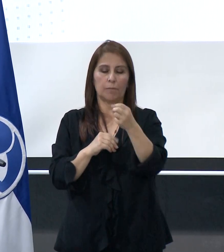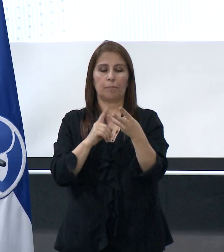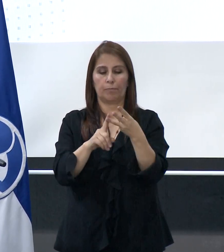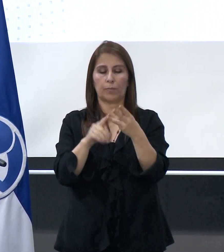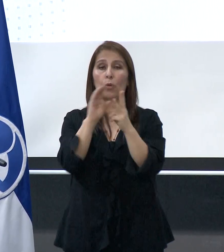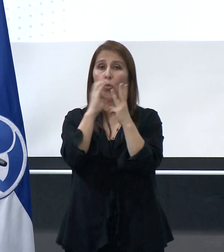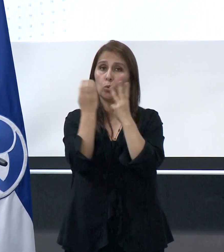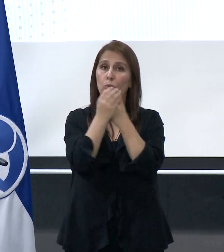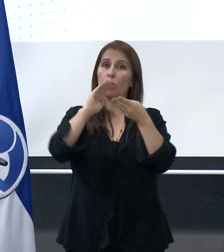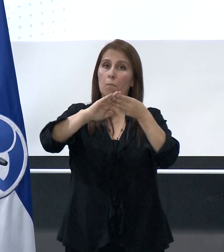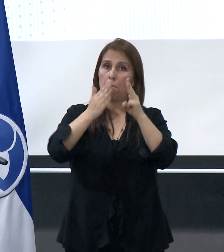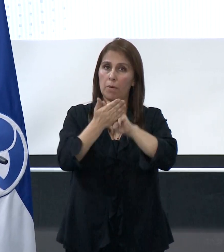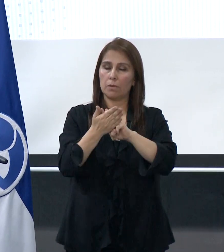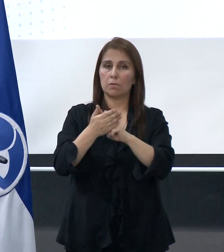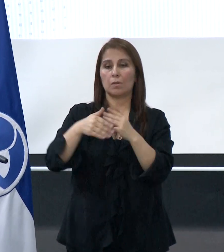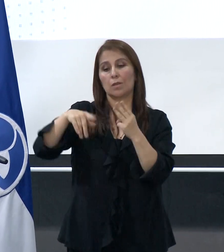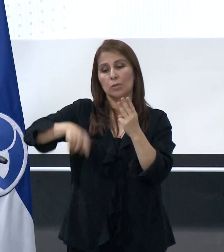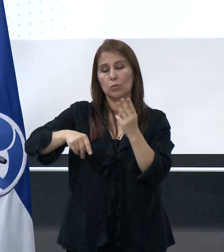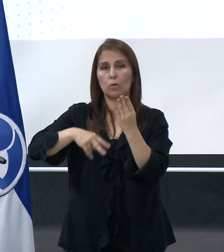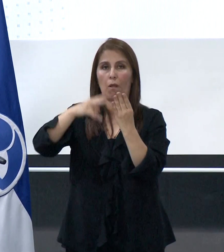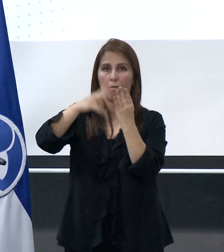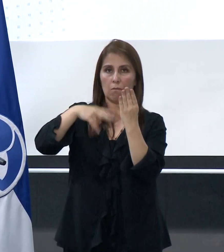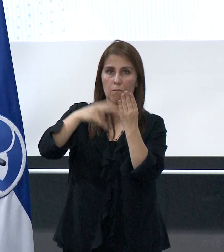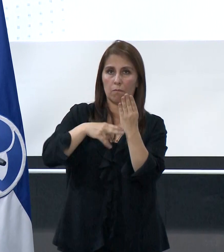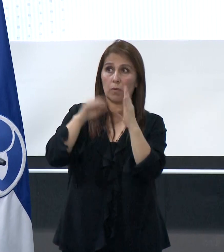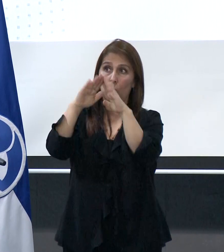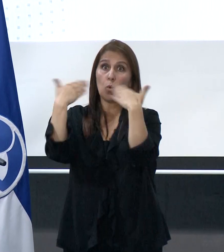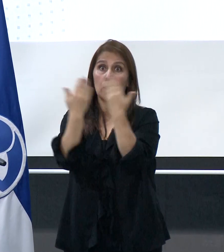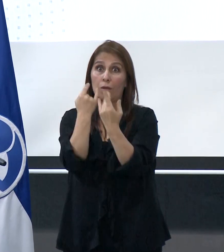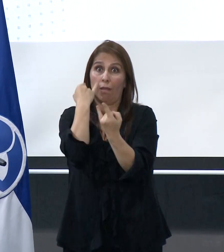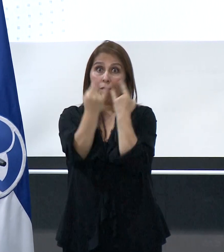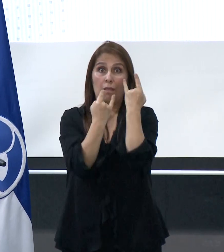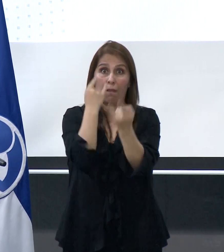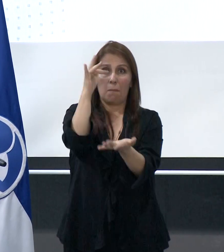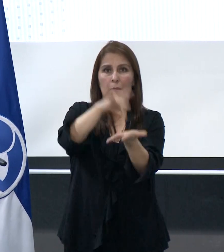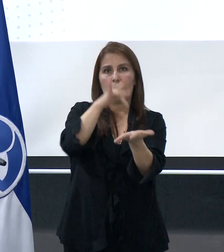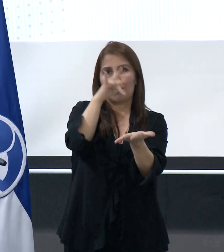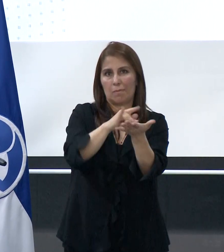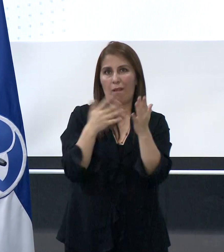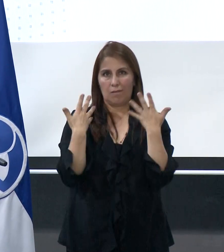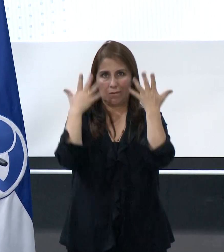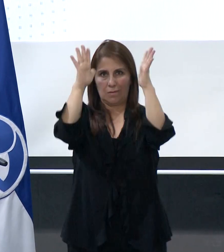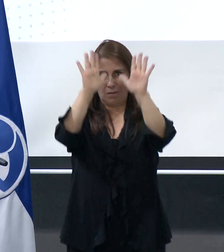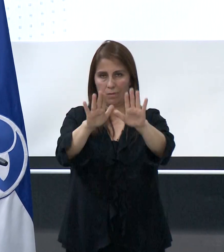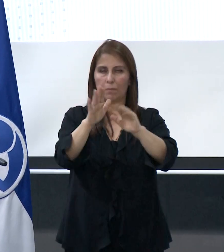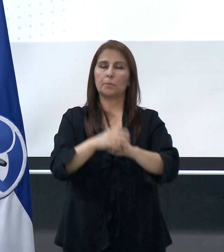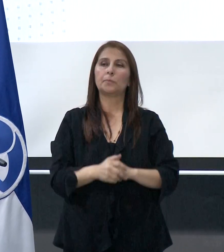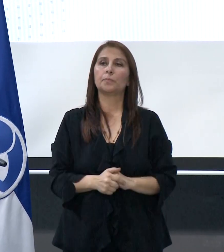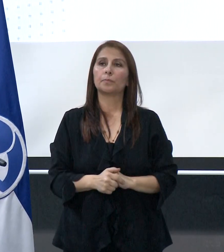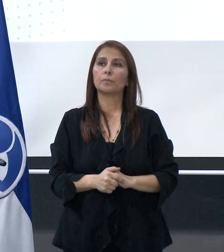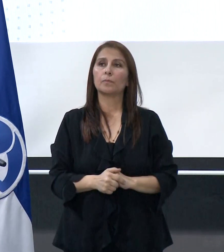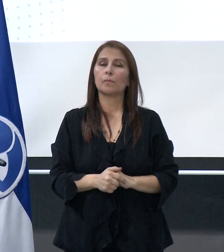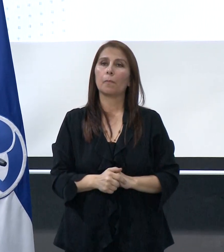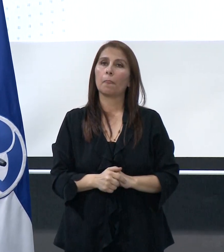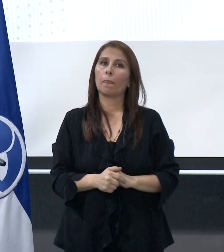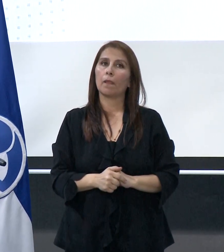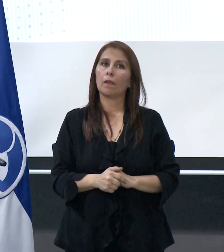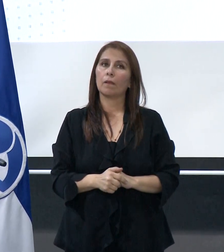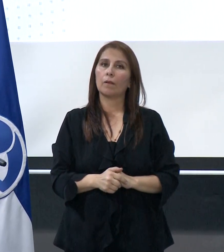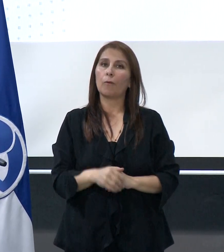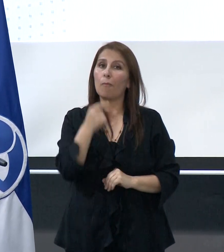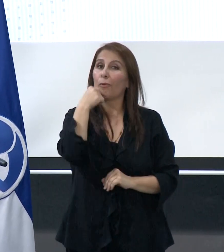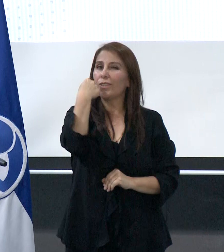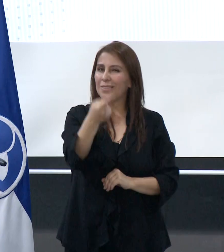escuelas y normales y colegios interesados en hacer parte de esta conmemoración este es parafraseando convenio un